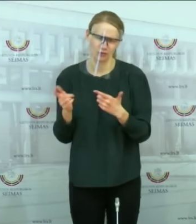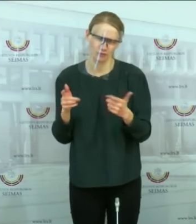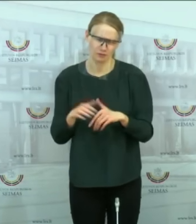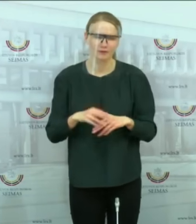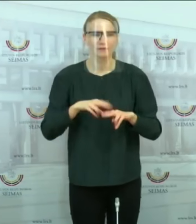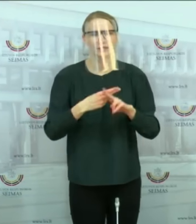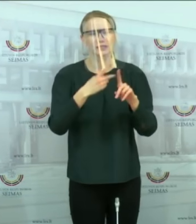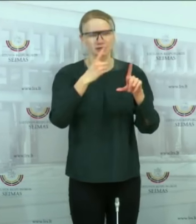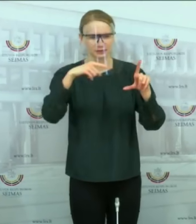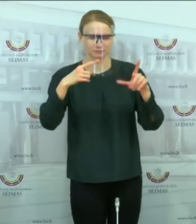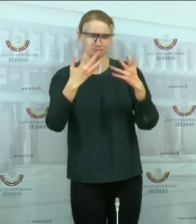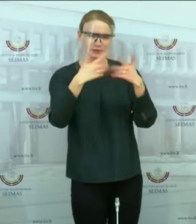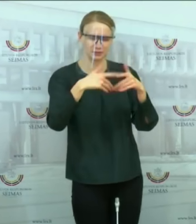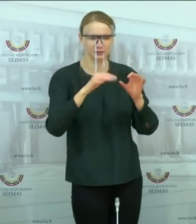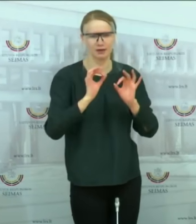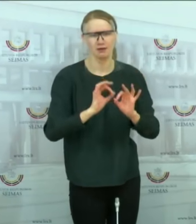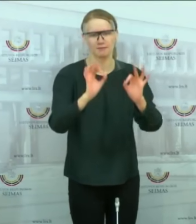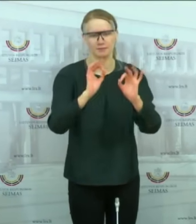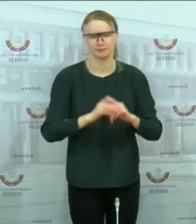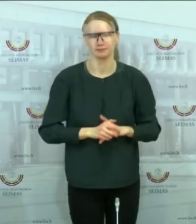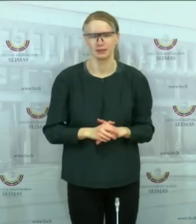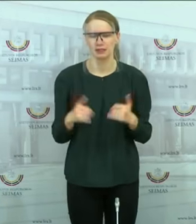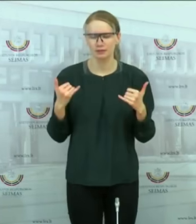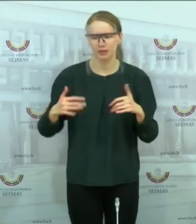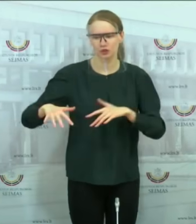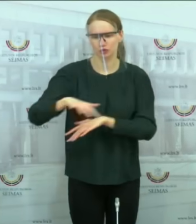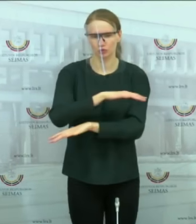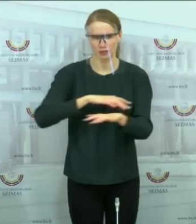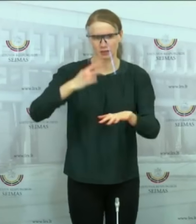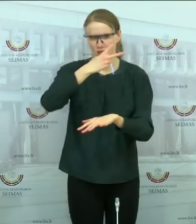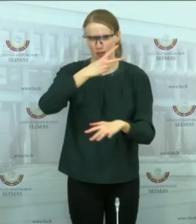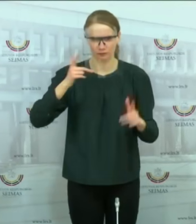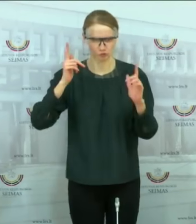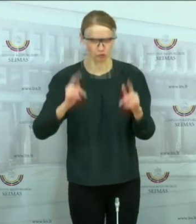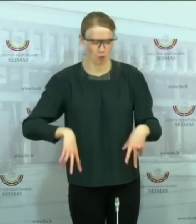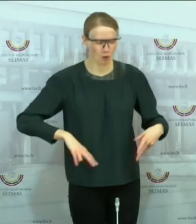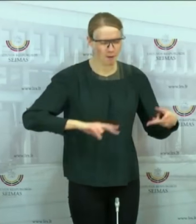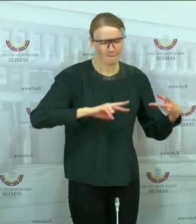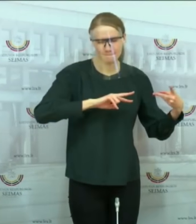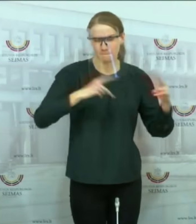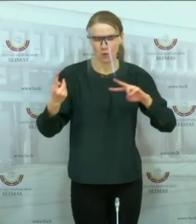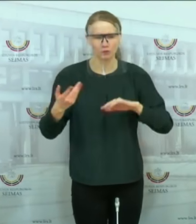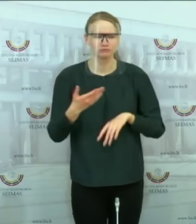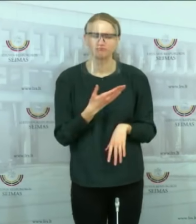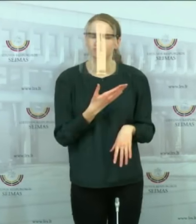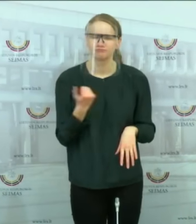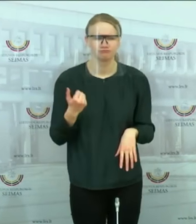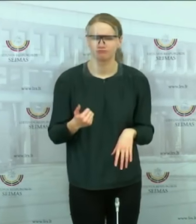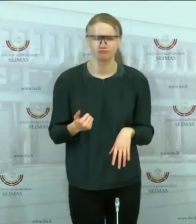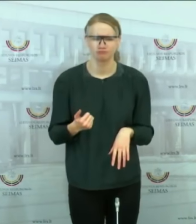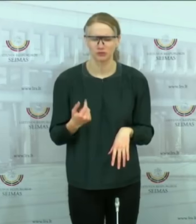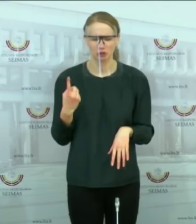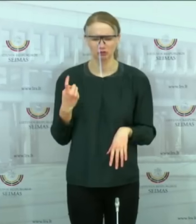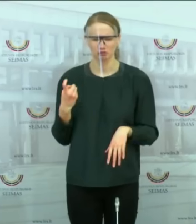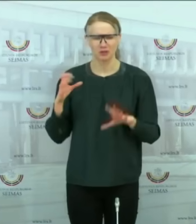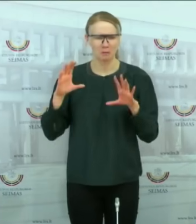patikslinti, bet pati prognozė, pati situacija Lietuvos dėl to tikrai niekaip iš esmės nepasikeičia,